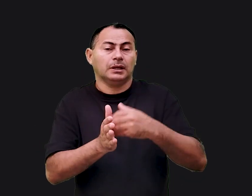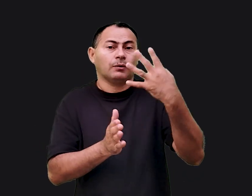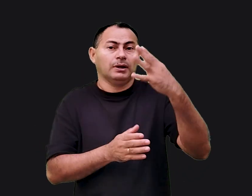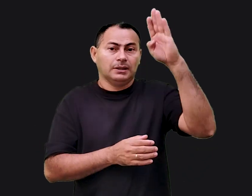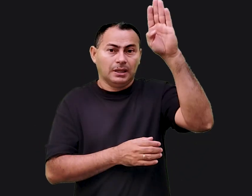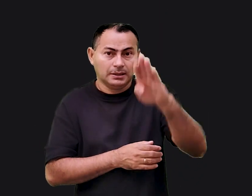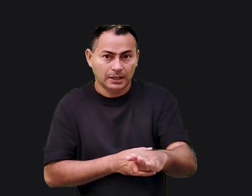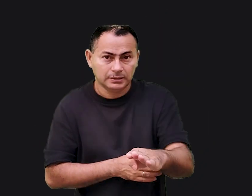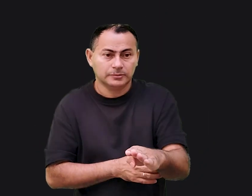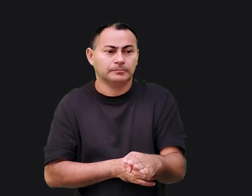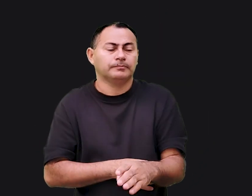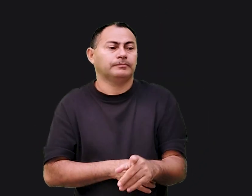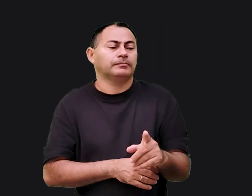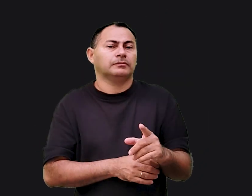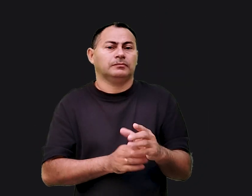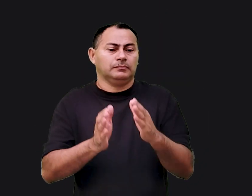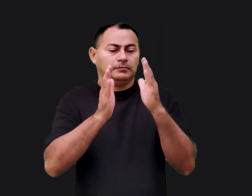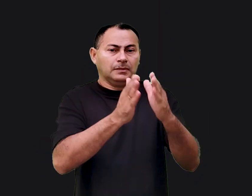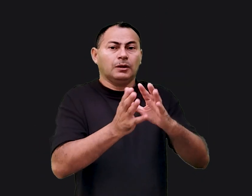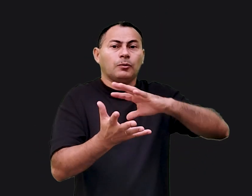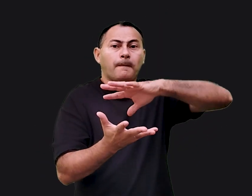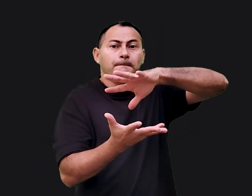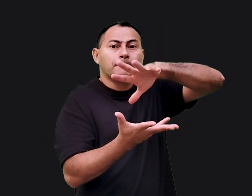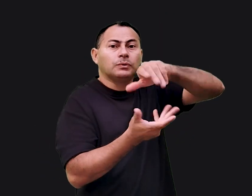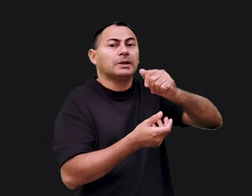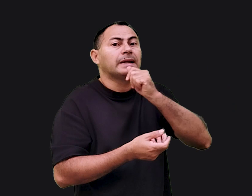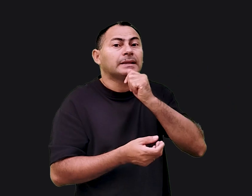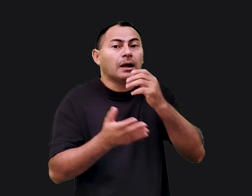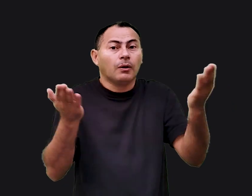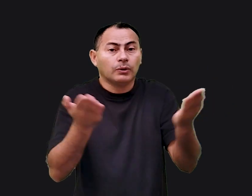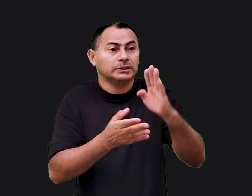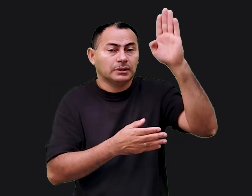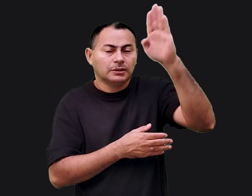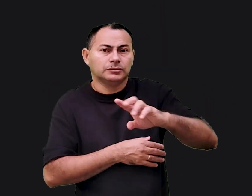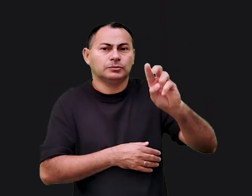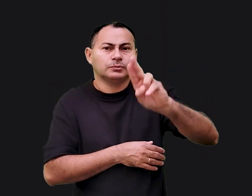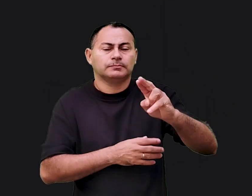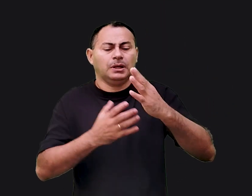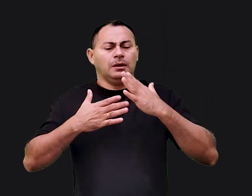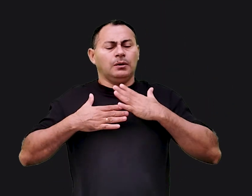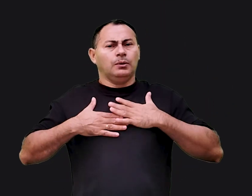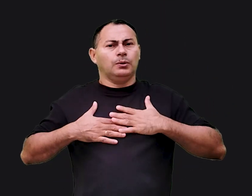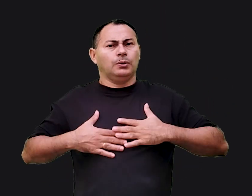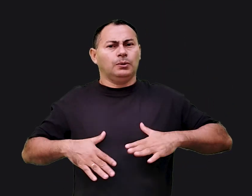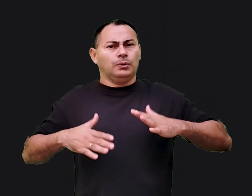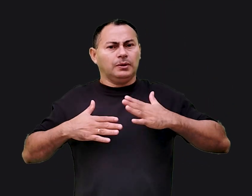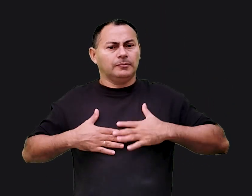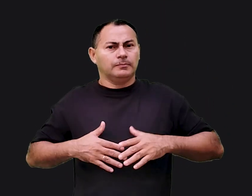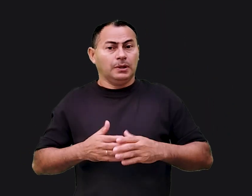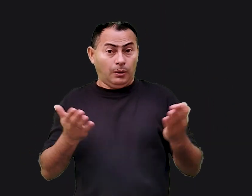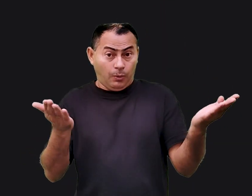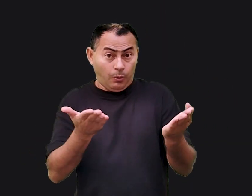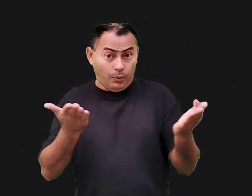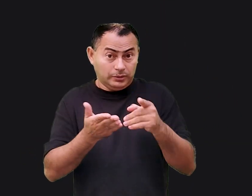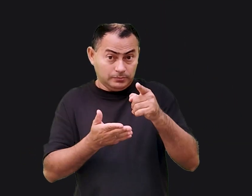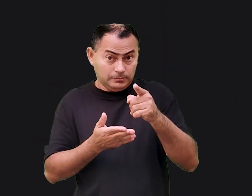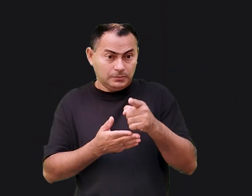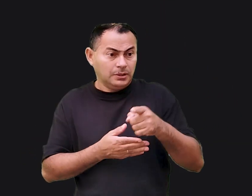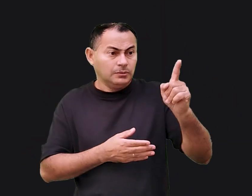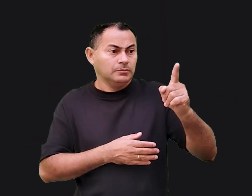4 da tarde é que nessa parte do mundo ainda hoje a tarde é usada para descansar se hoje você for a uma